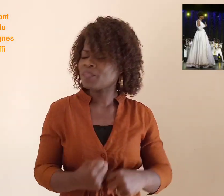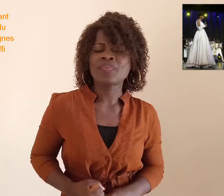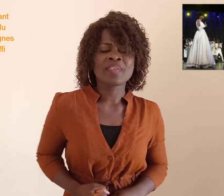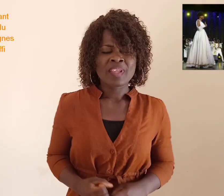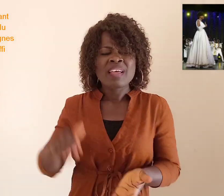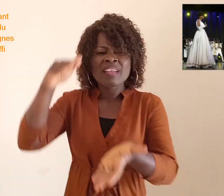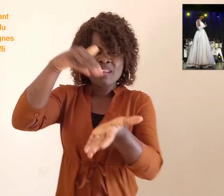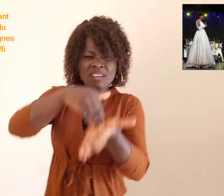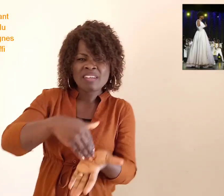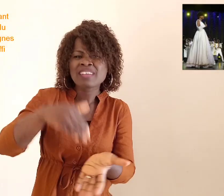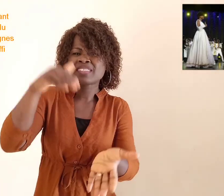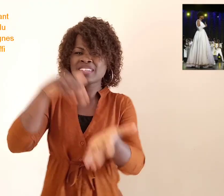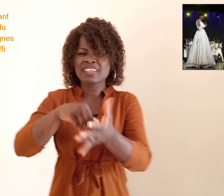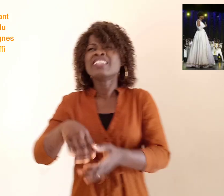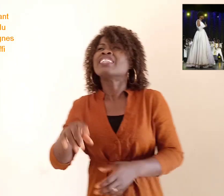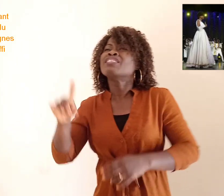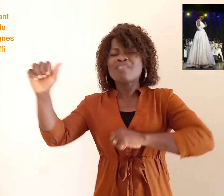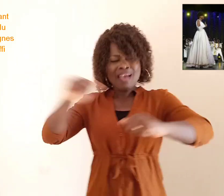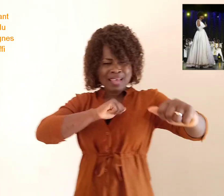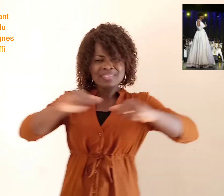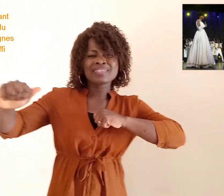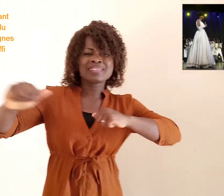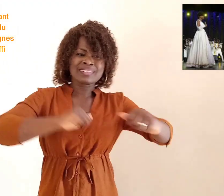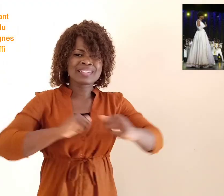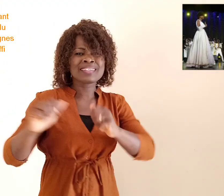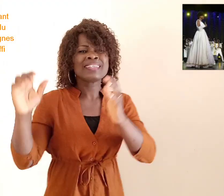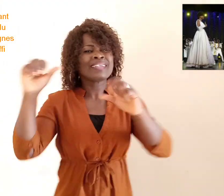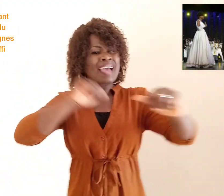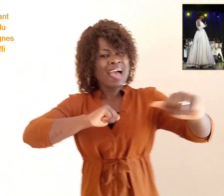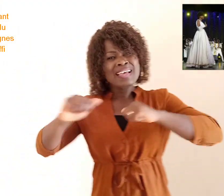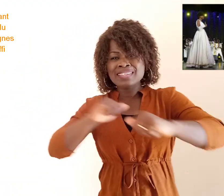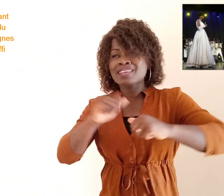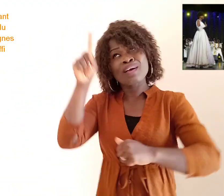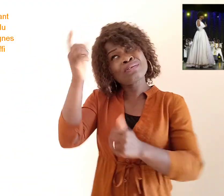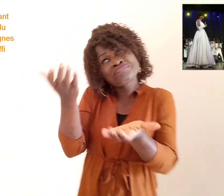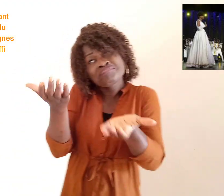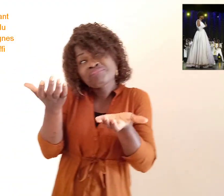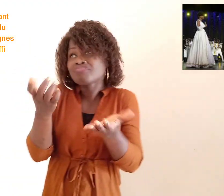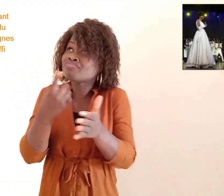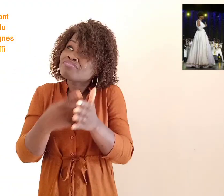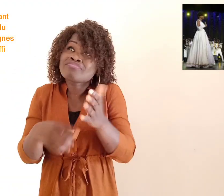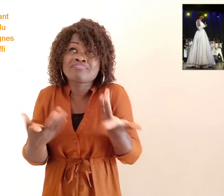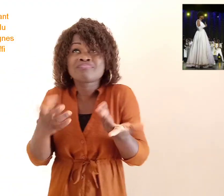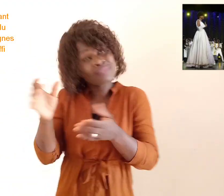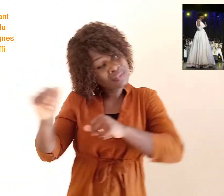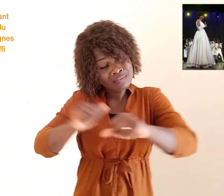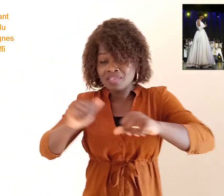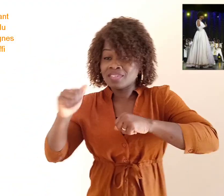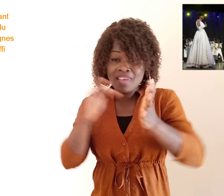Encore une fois, Tu y agis, Tu y agis, y agis en ton temps,